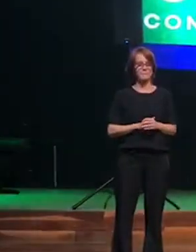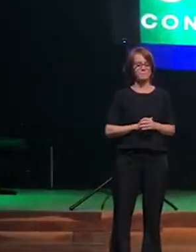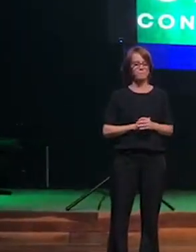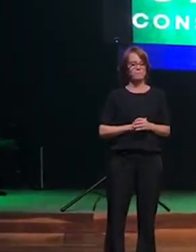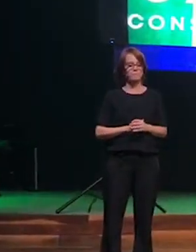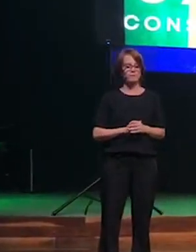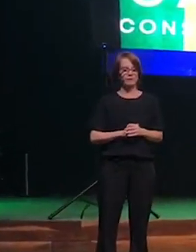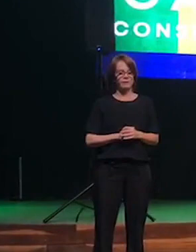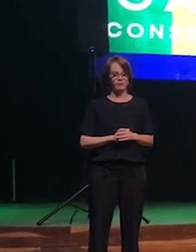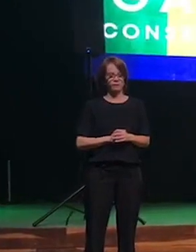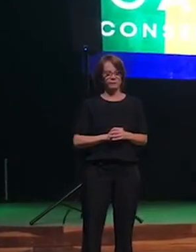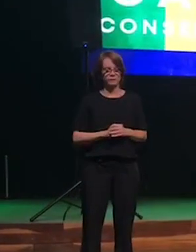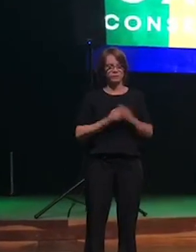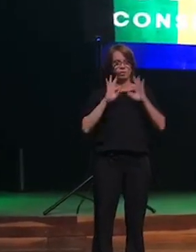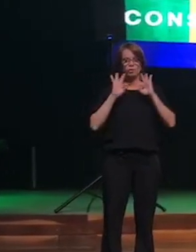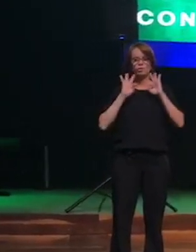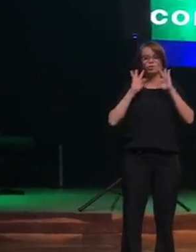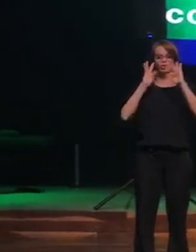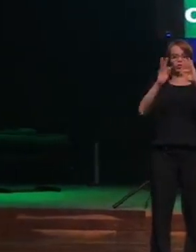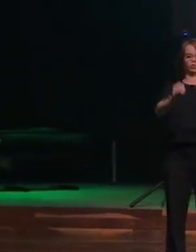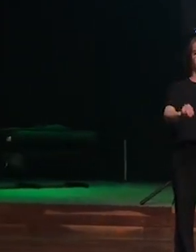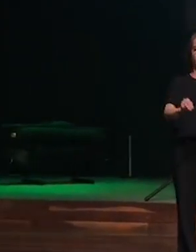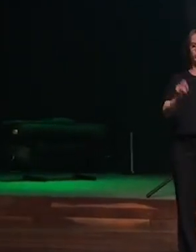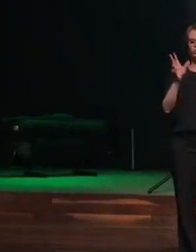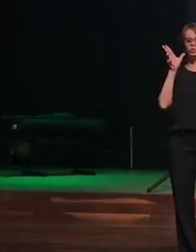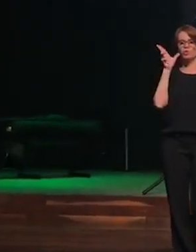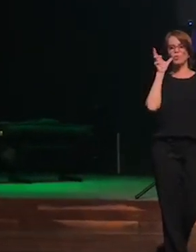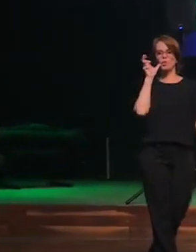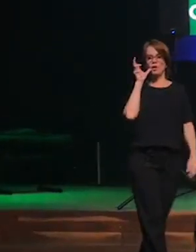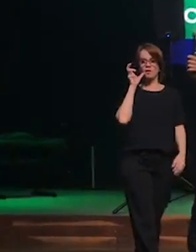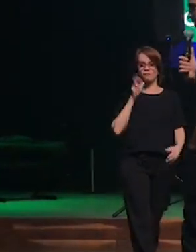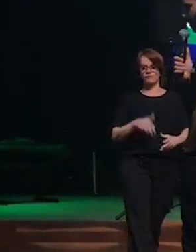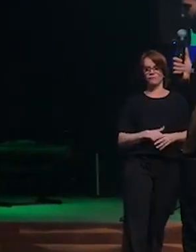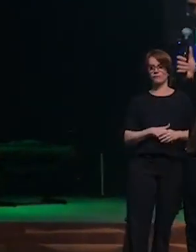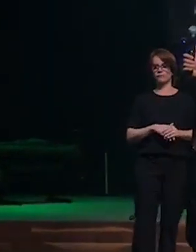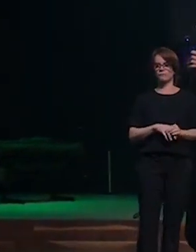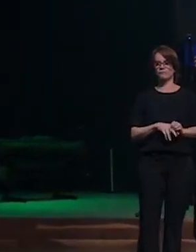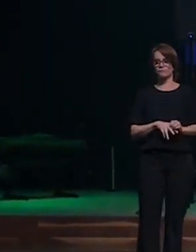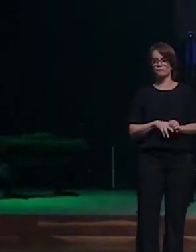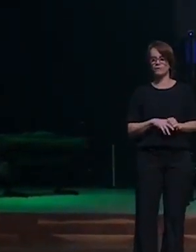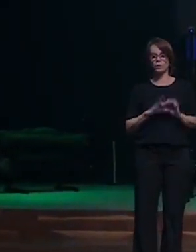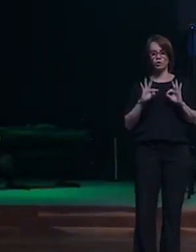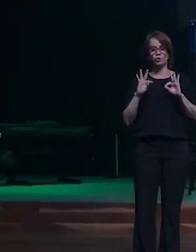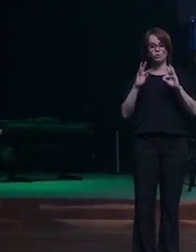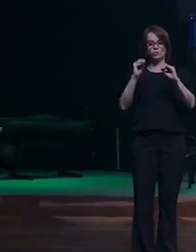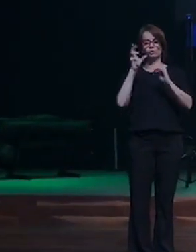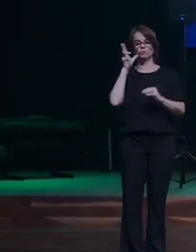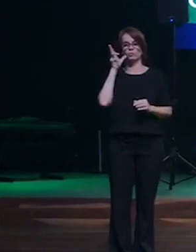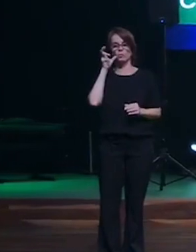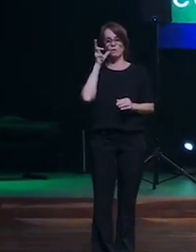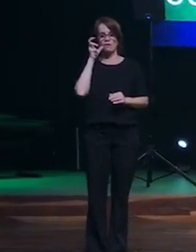E toda a obra do professor Olavo de Carvalho.